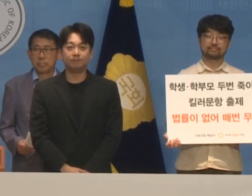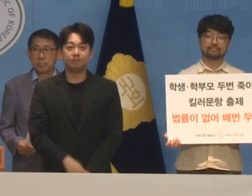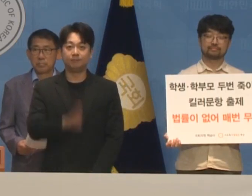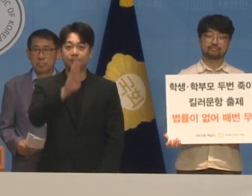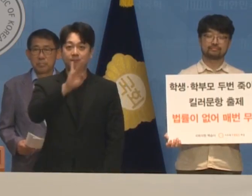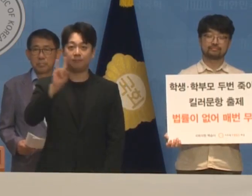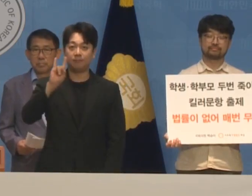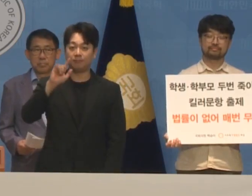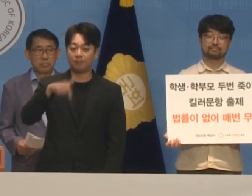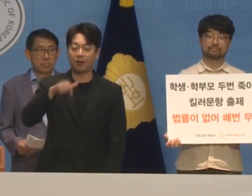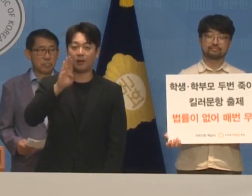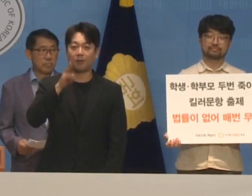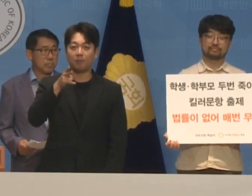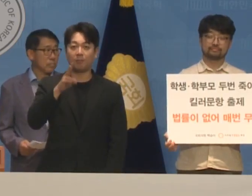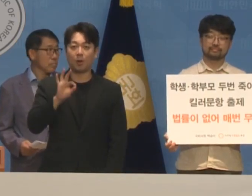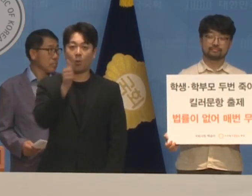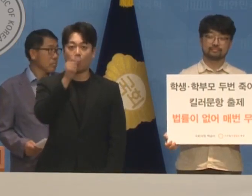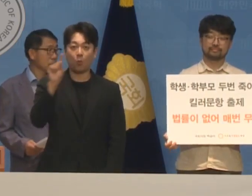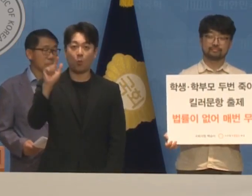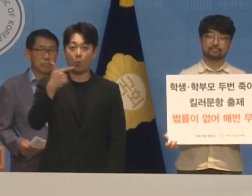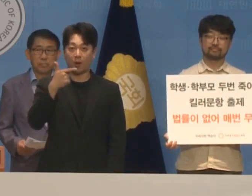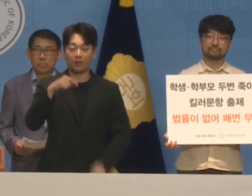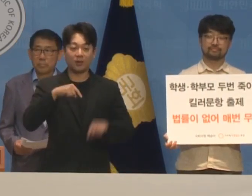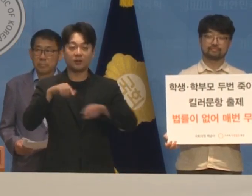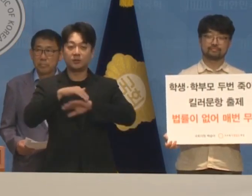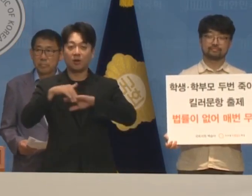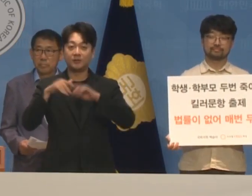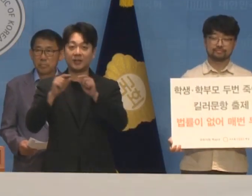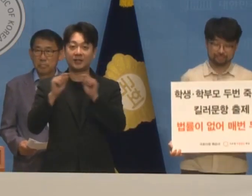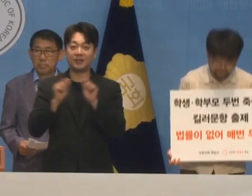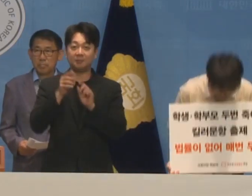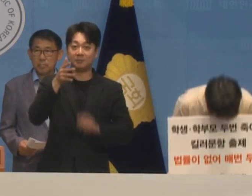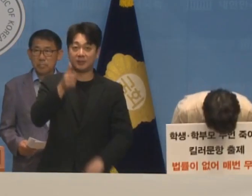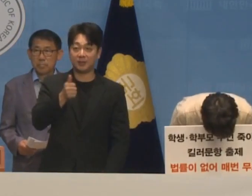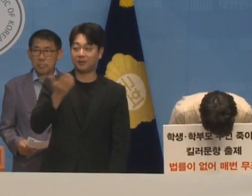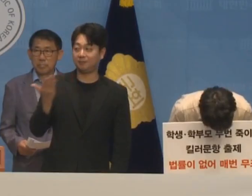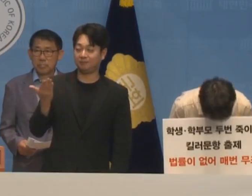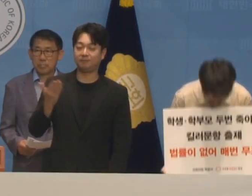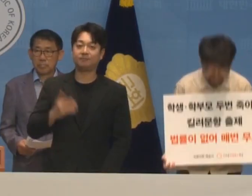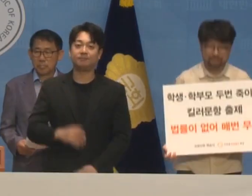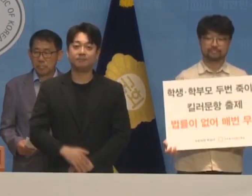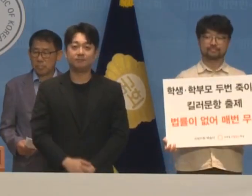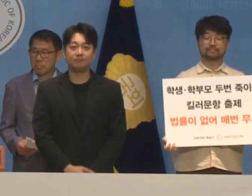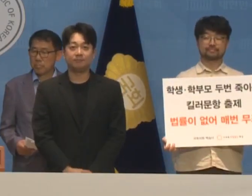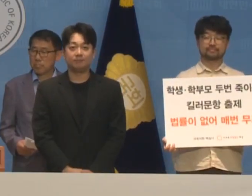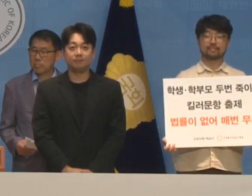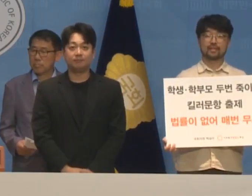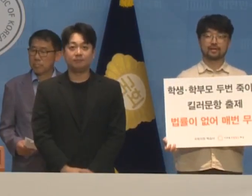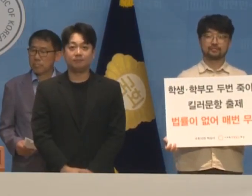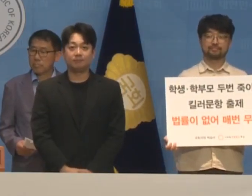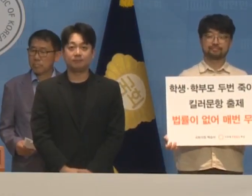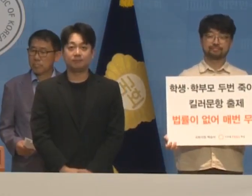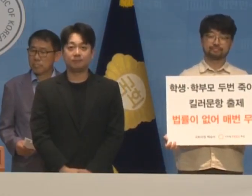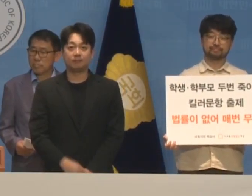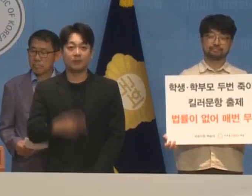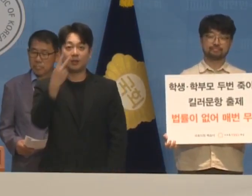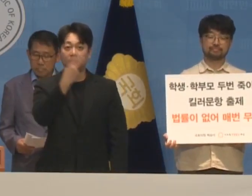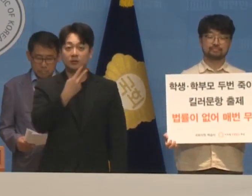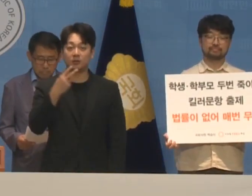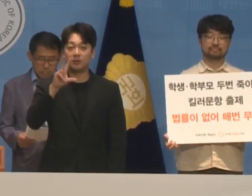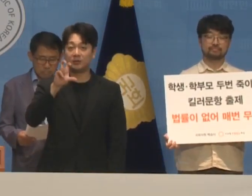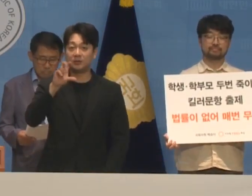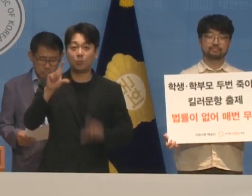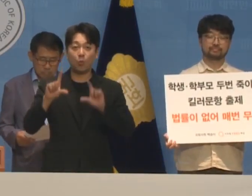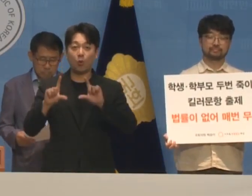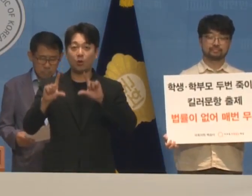백병환 사교육 걱정 없는 세상 정책팀장님 참석하셨습니다. 네, 2025학년도 수능